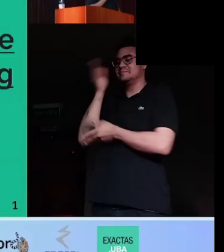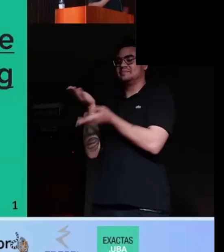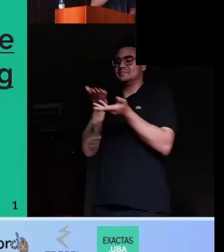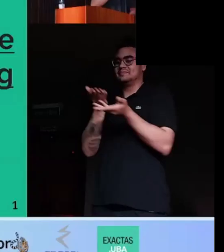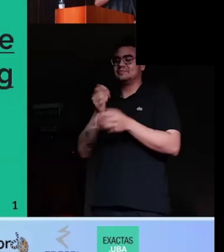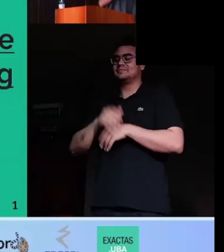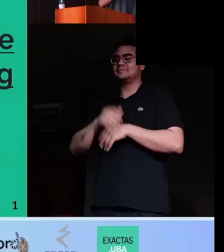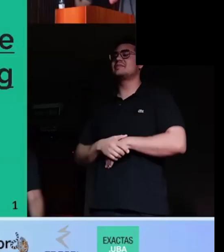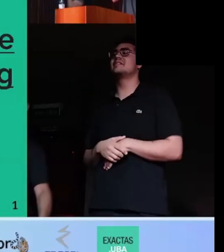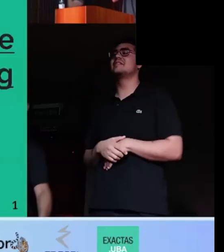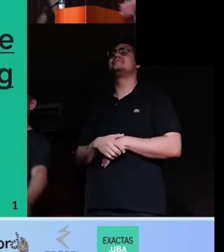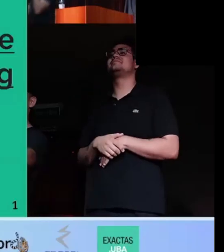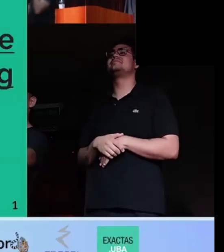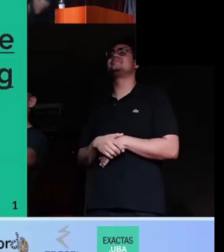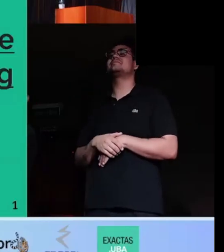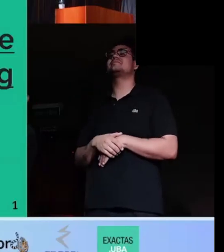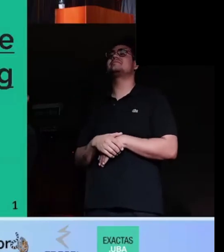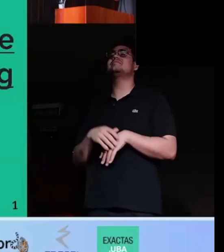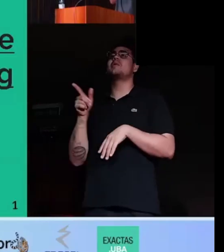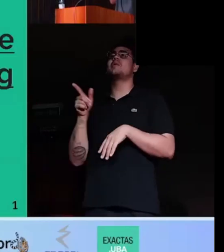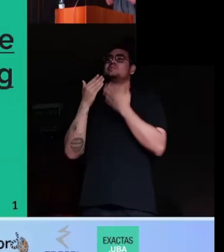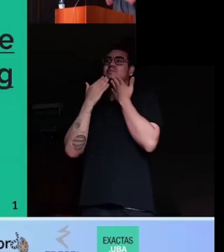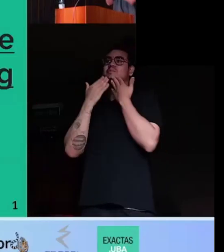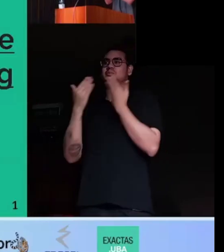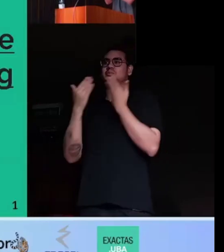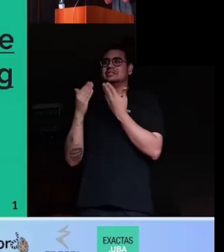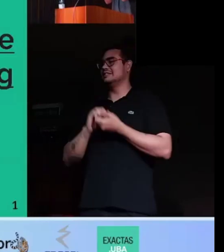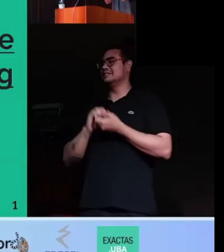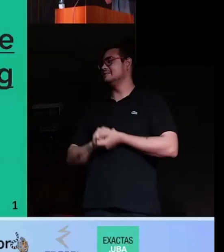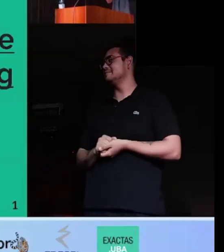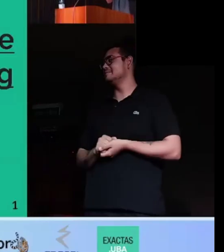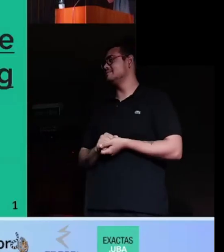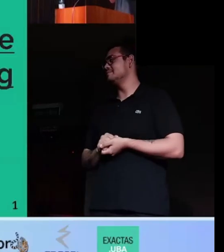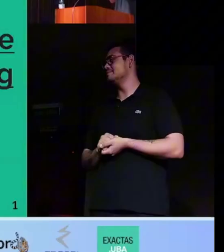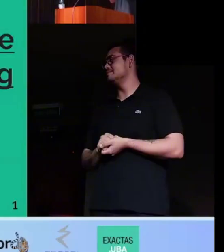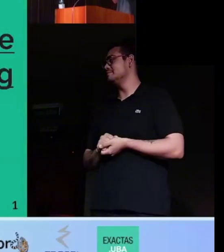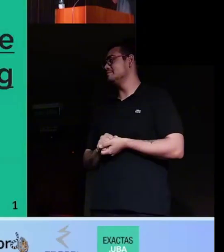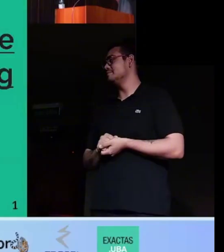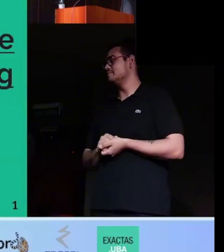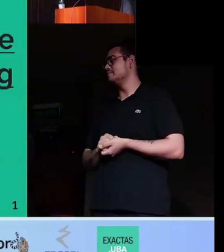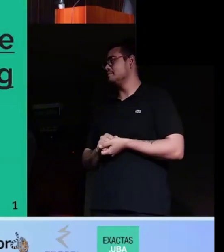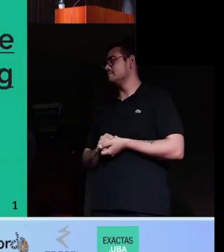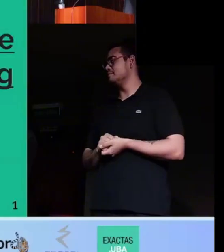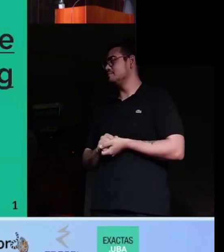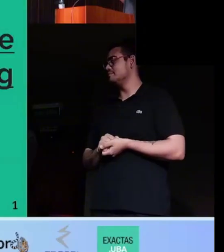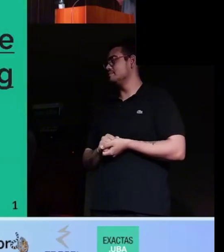Bueno, muchas gracias por la presentación. Esto lo puedo dejar, ¿no?